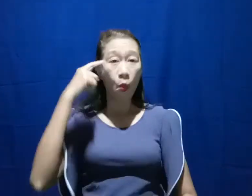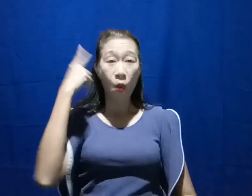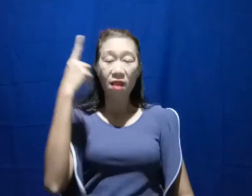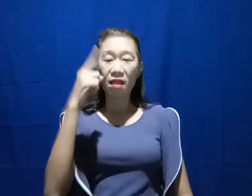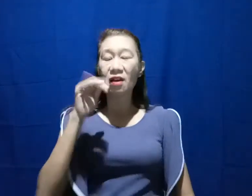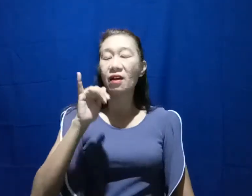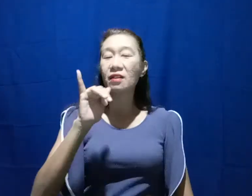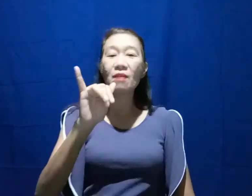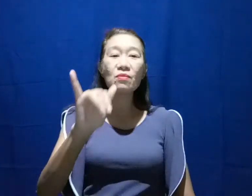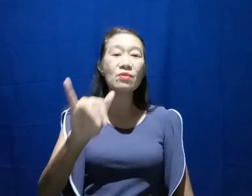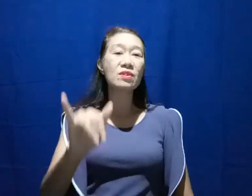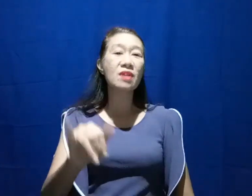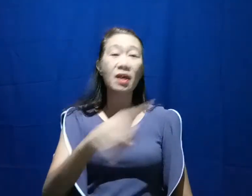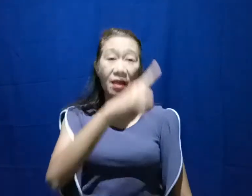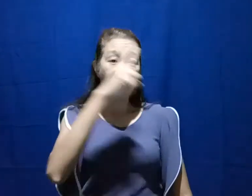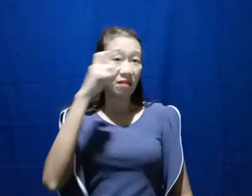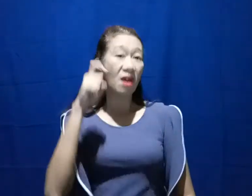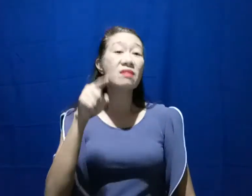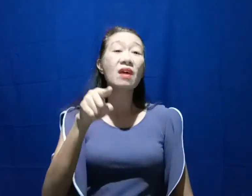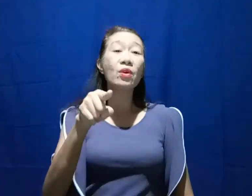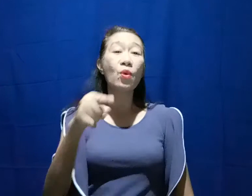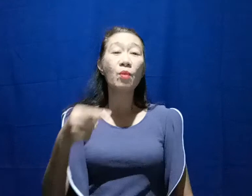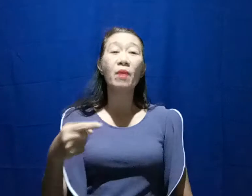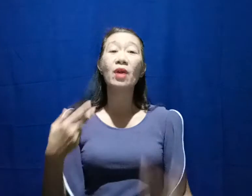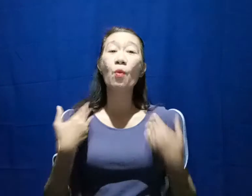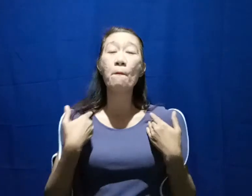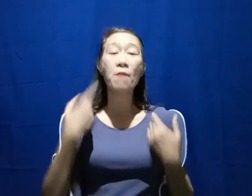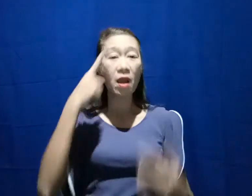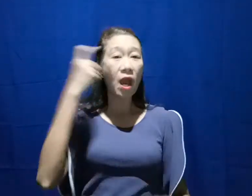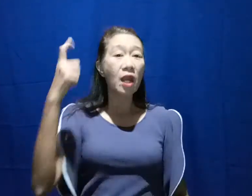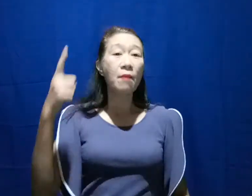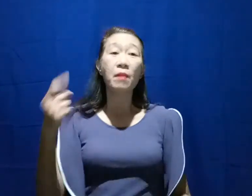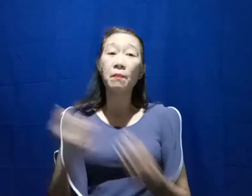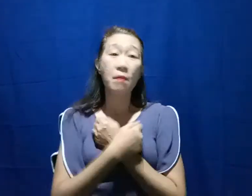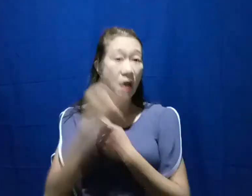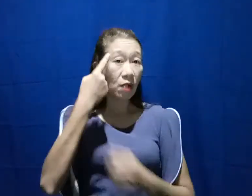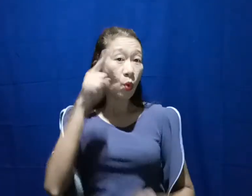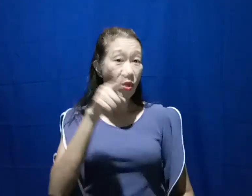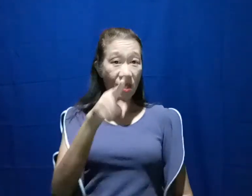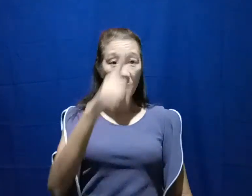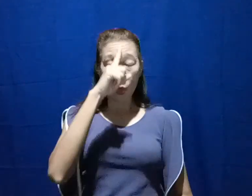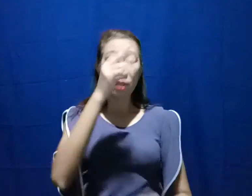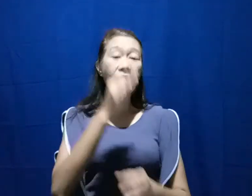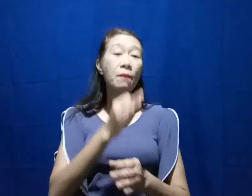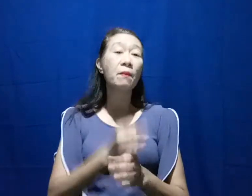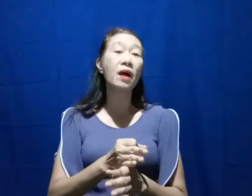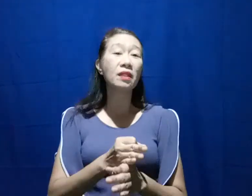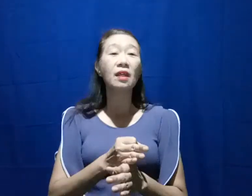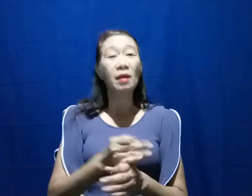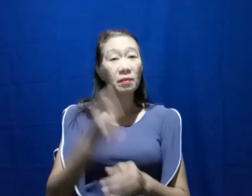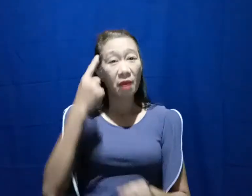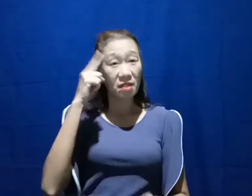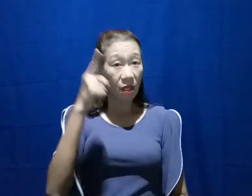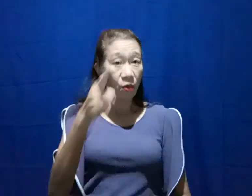walang katapusan Dahil sa'yo, mayro'ng pangarap, pagmamahal ko sa'yo'y tapat Para sa'yo,